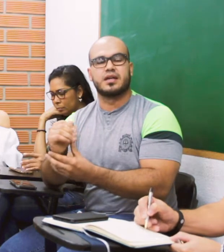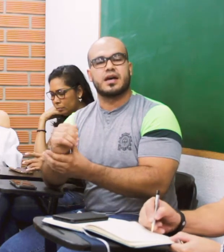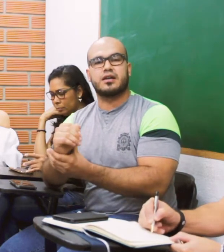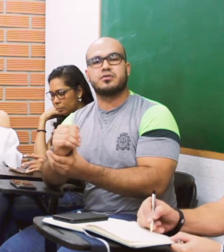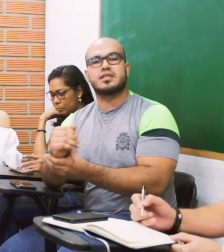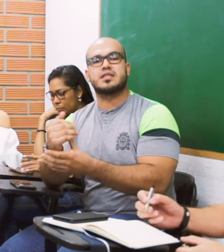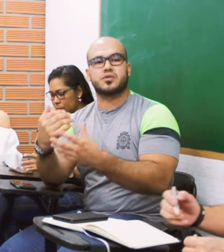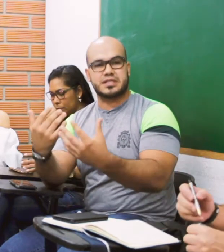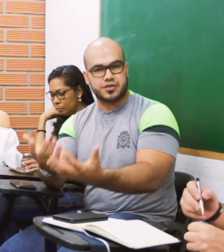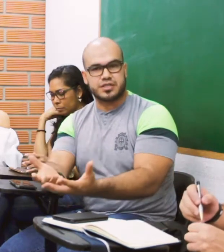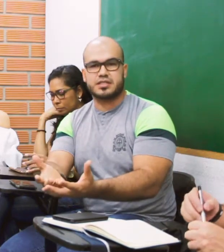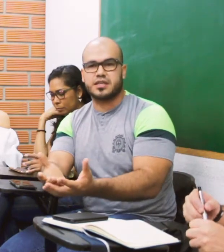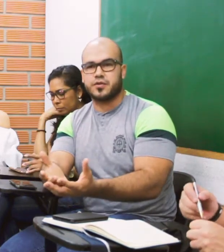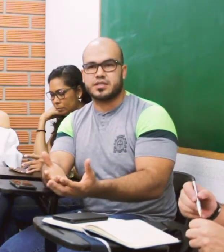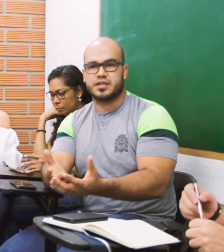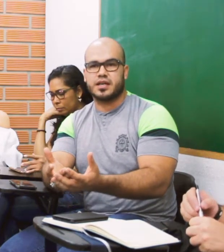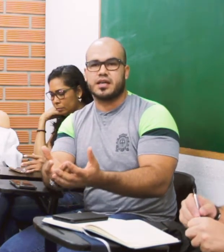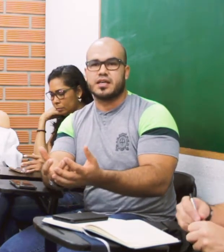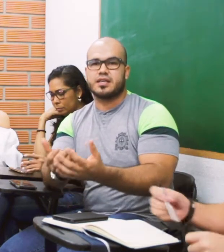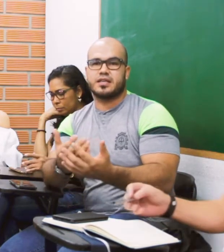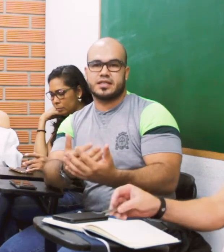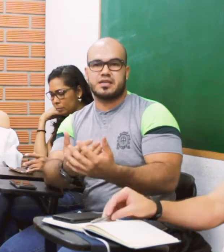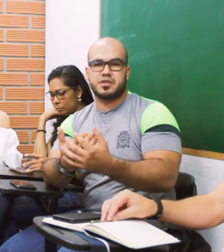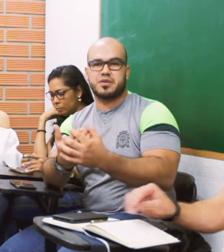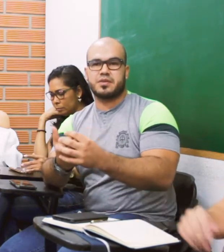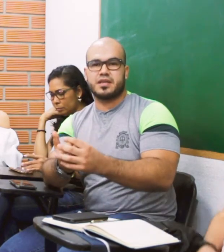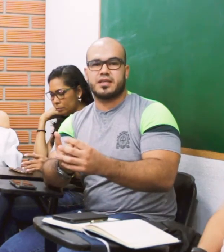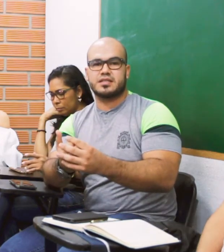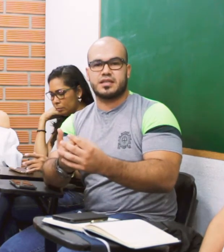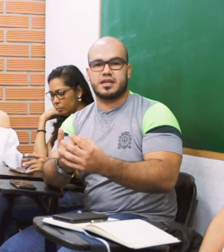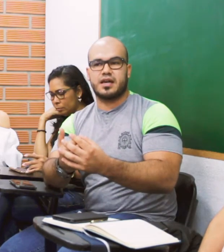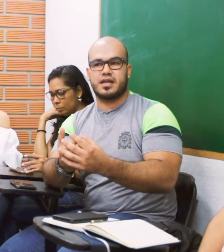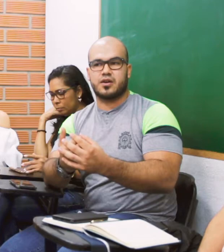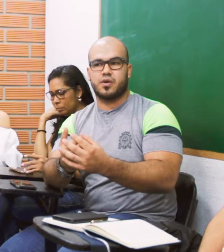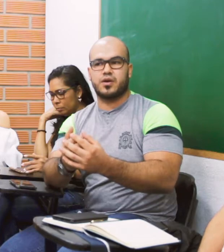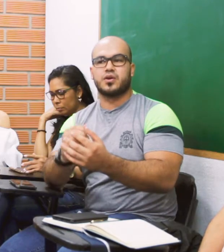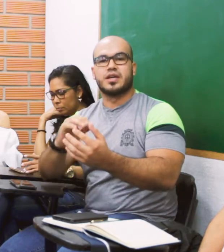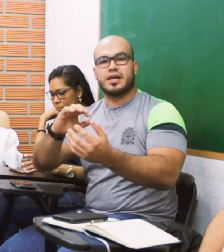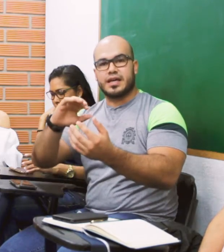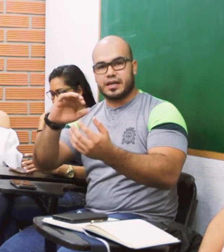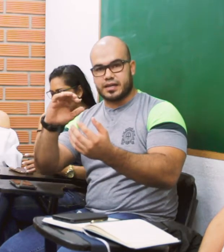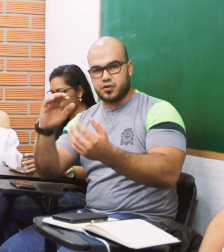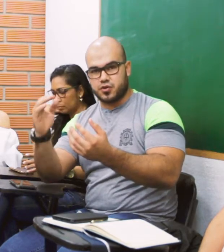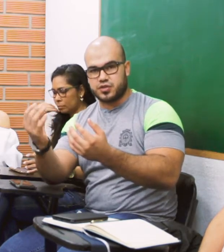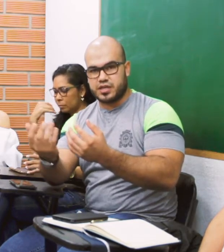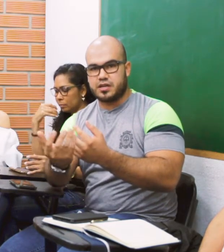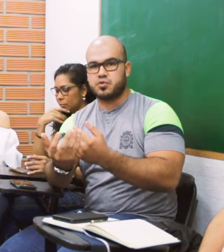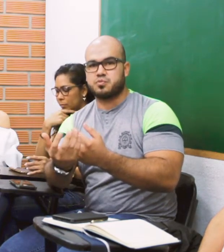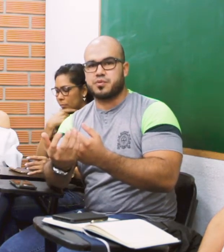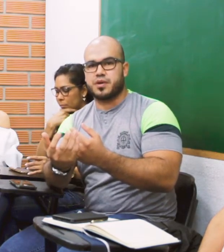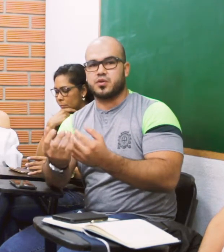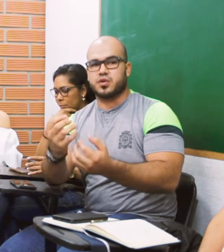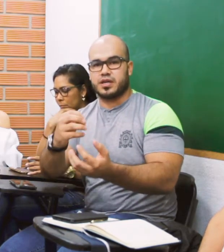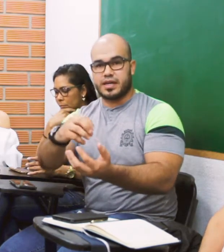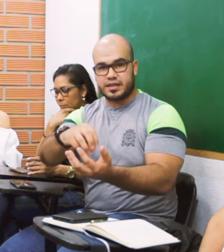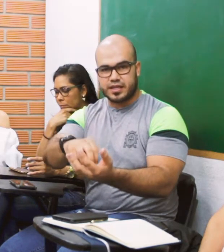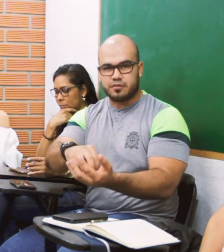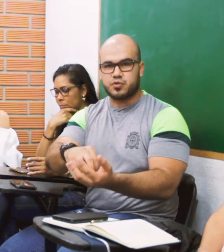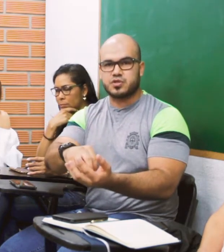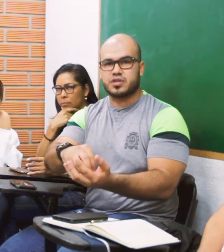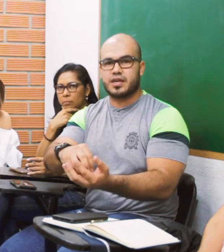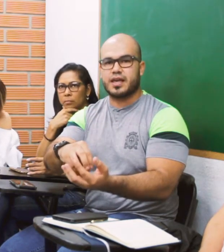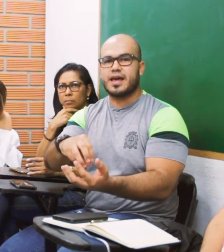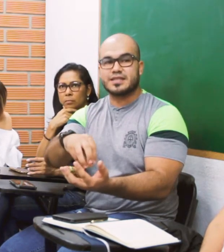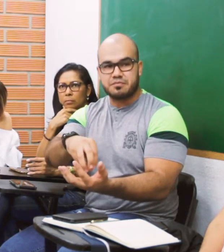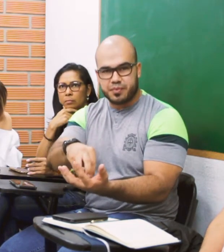resolver algunas situaciones de diversidad, y en esa misma medida sería adecuado que reconociéramos primero qué